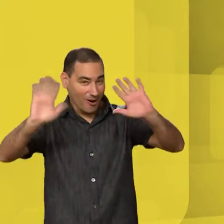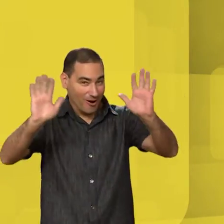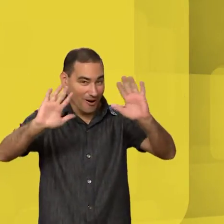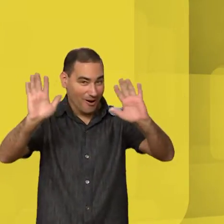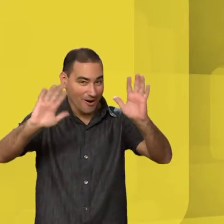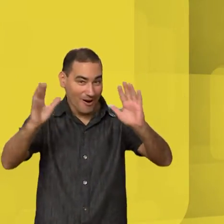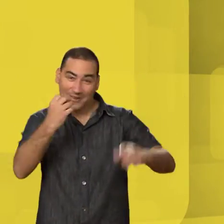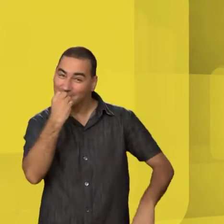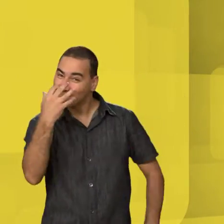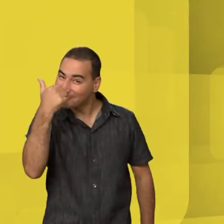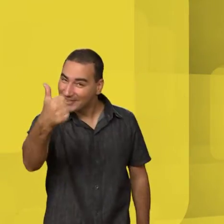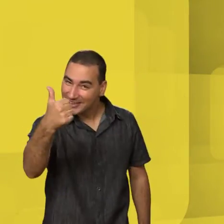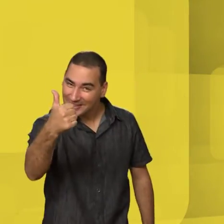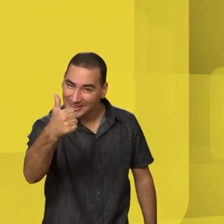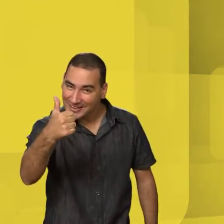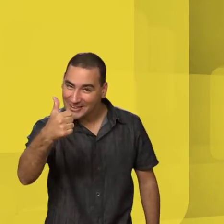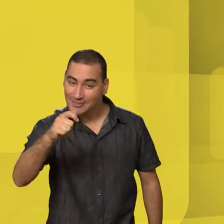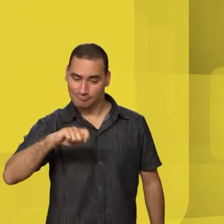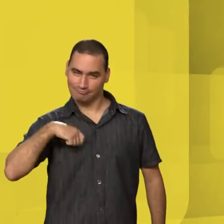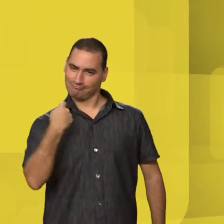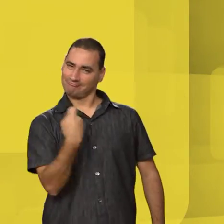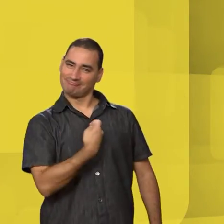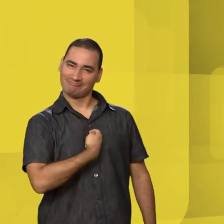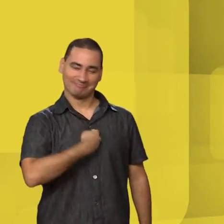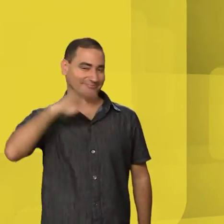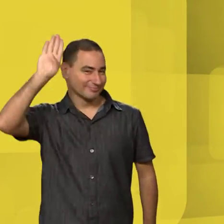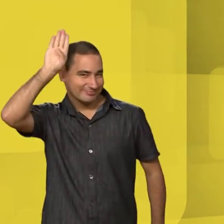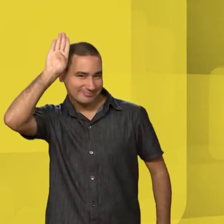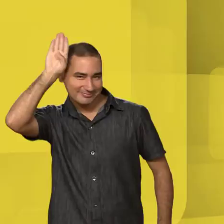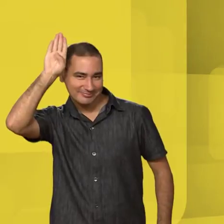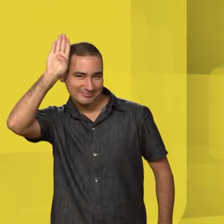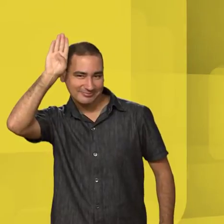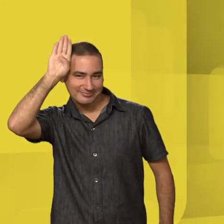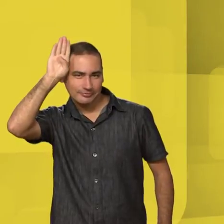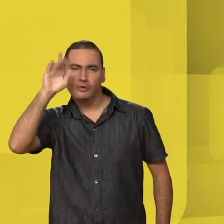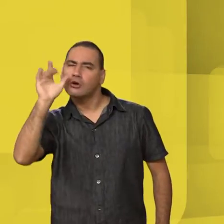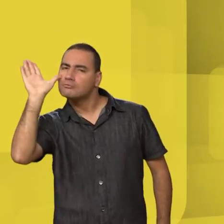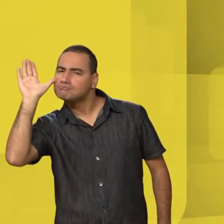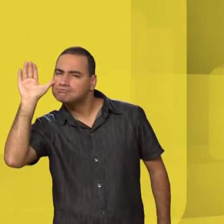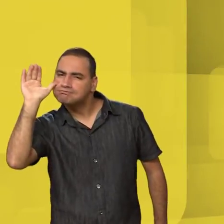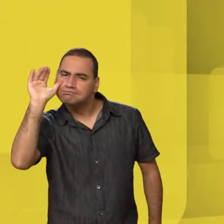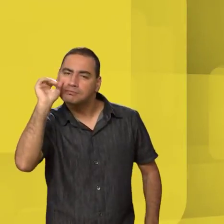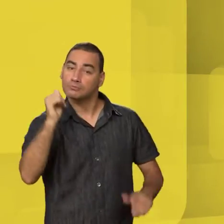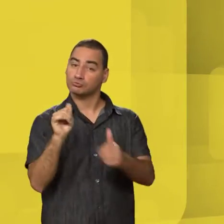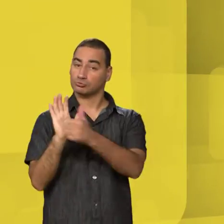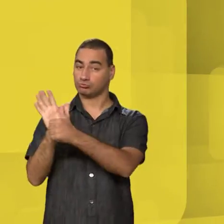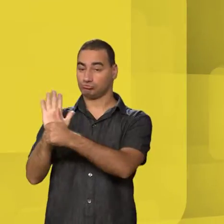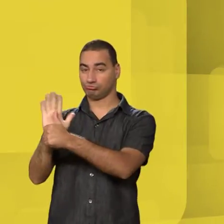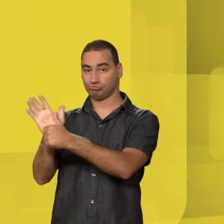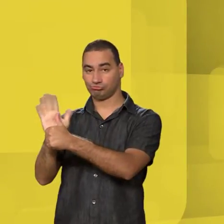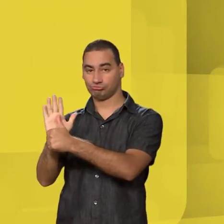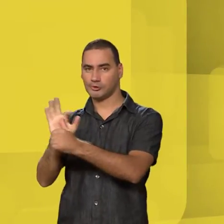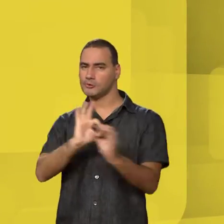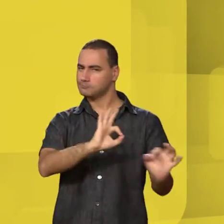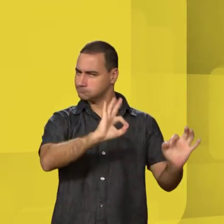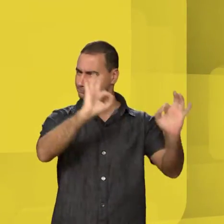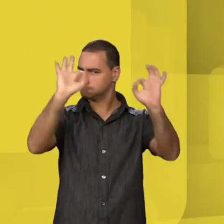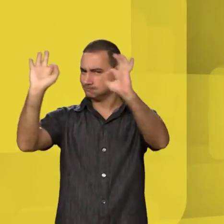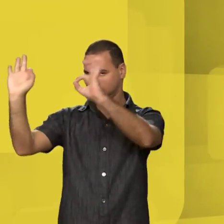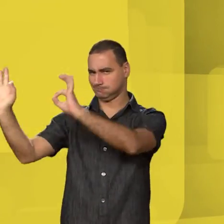Olá, tudo bem? Meu sinal é esse. Assistiu ao Curta Libras?